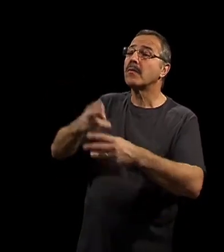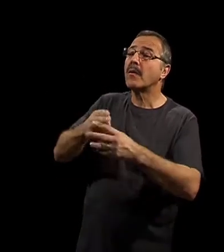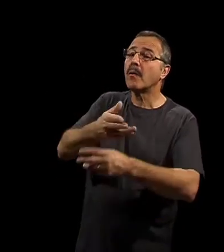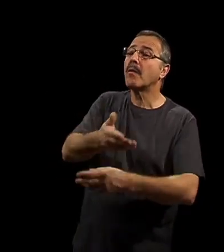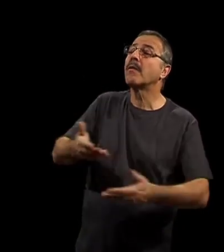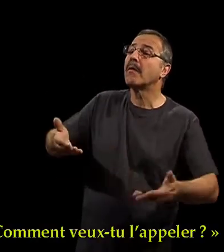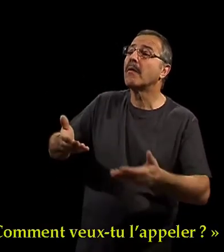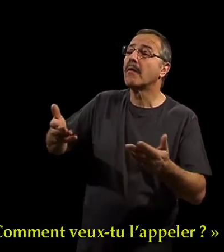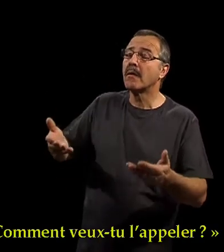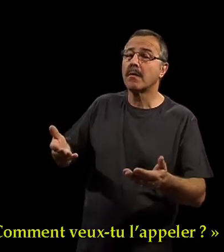veux-tu l'appeler?